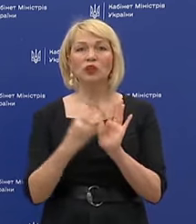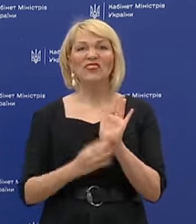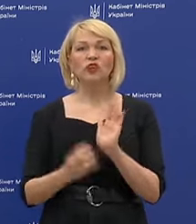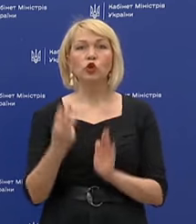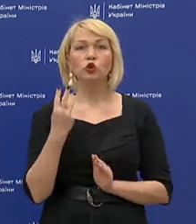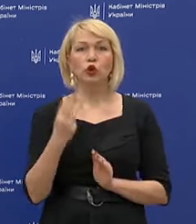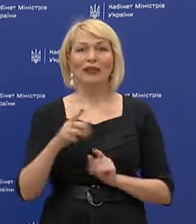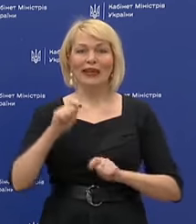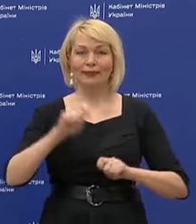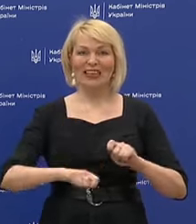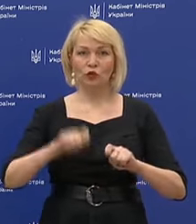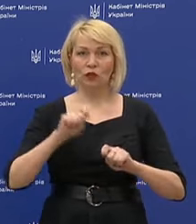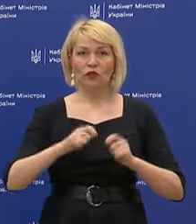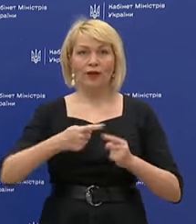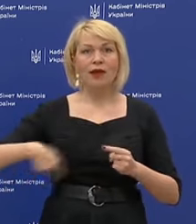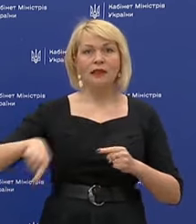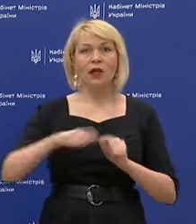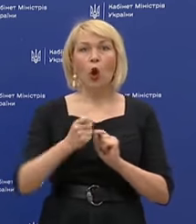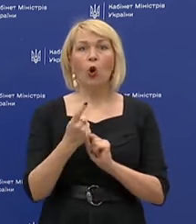16793 тестування. З них